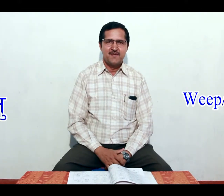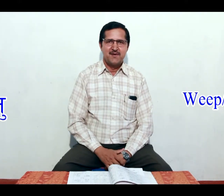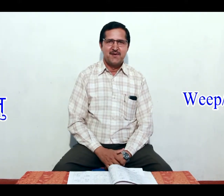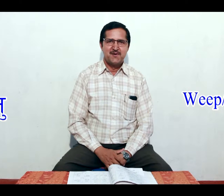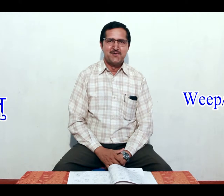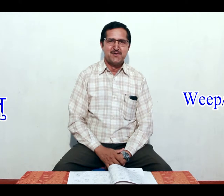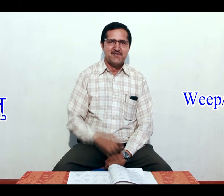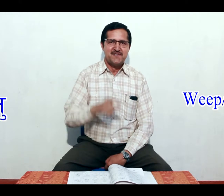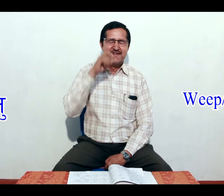रुनु,